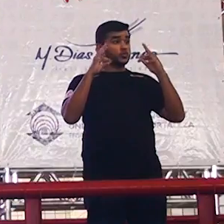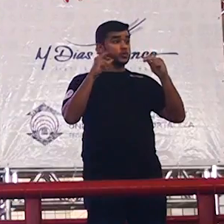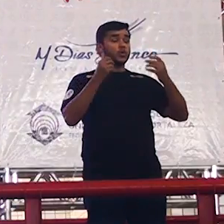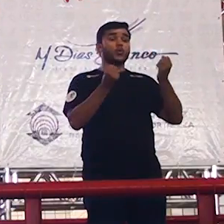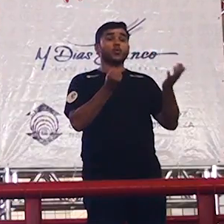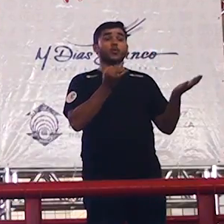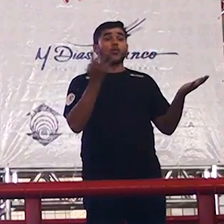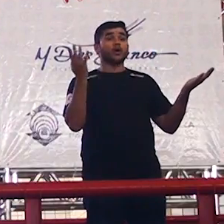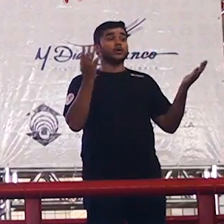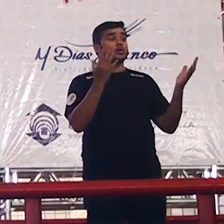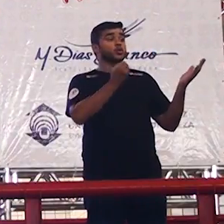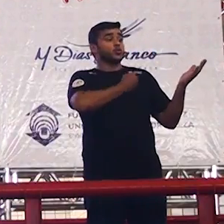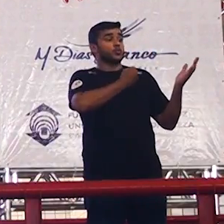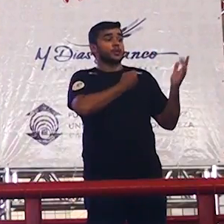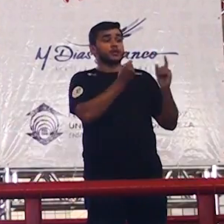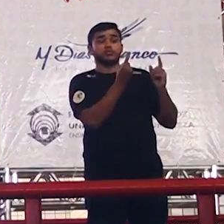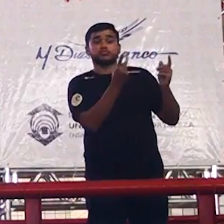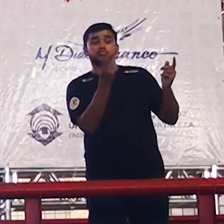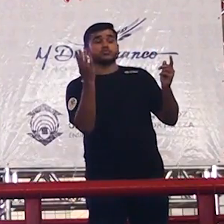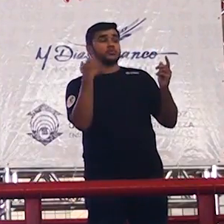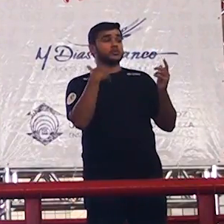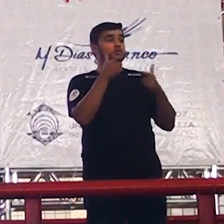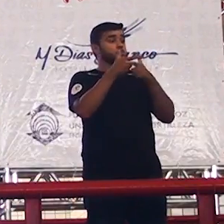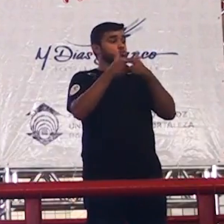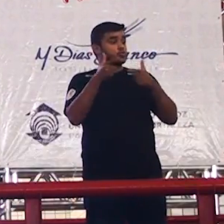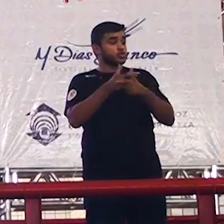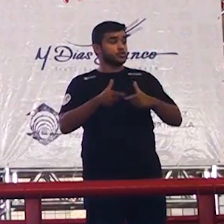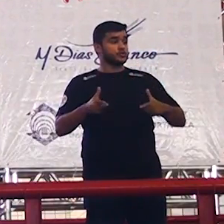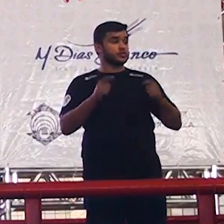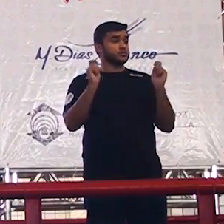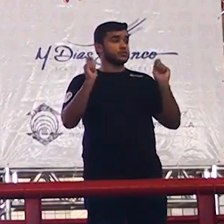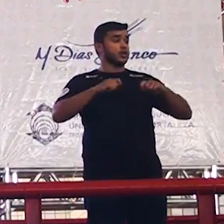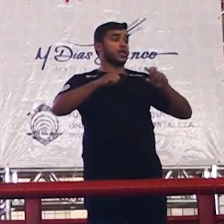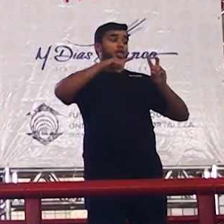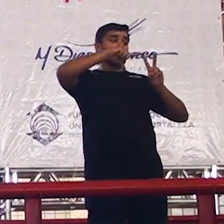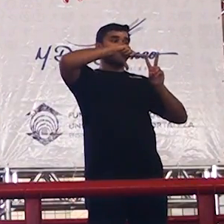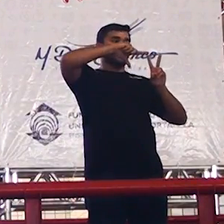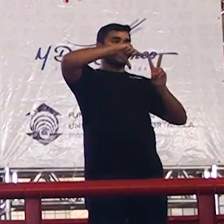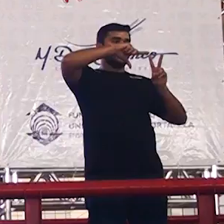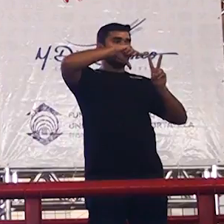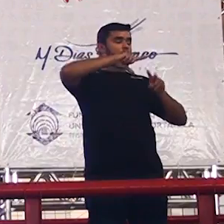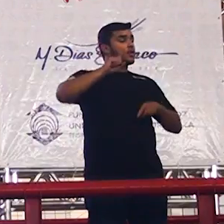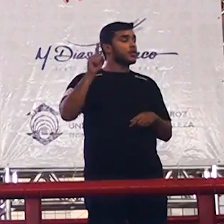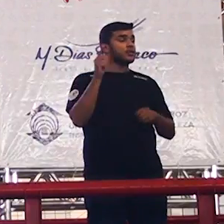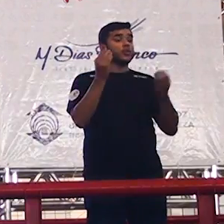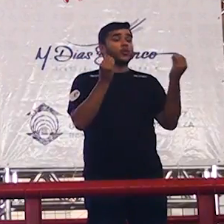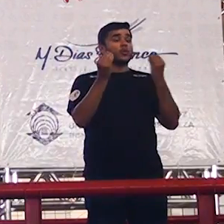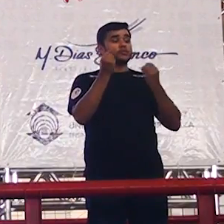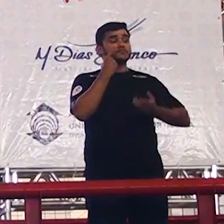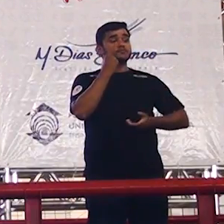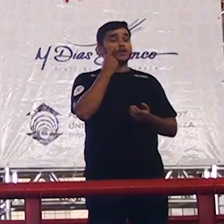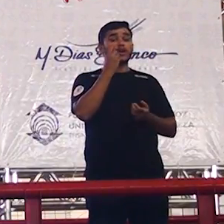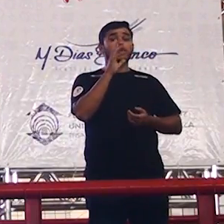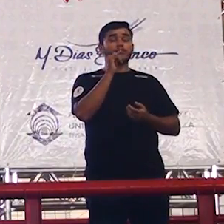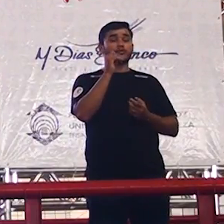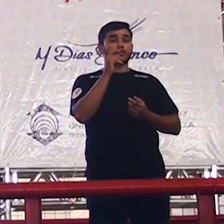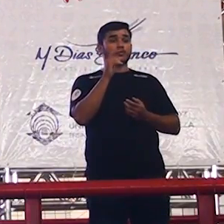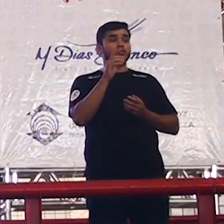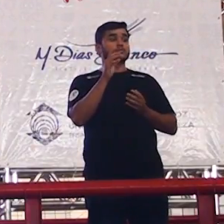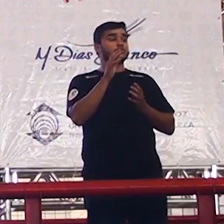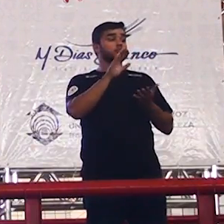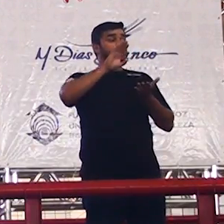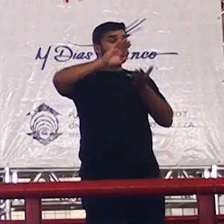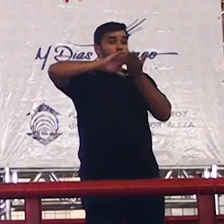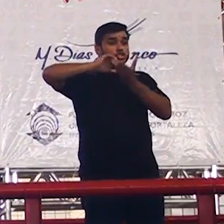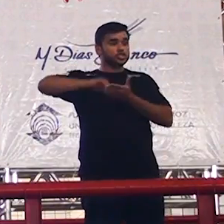quantos termos multiplica em dupla, né? Já que é raiz quadrada. E aí, quem formar a dupla,